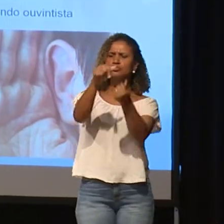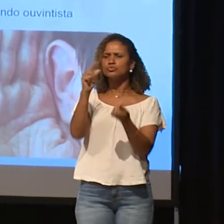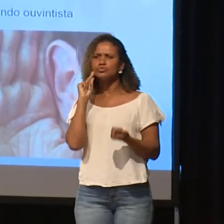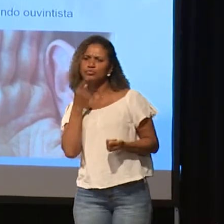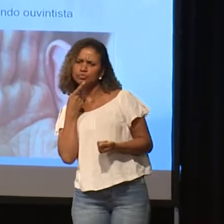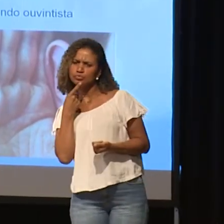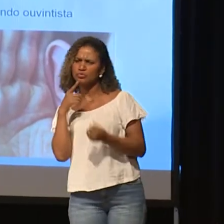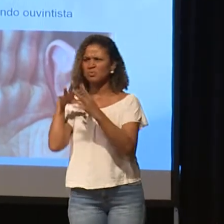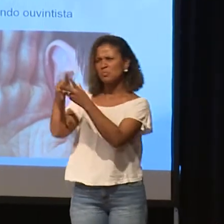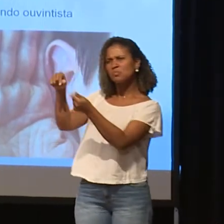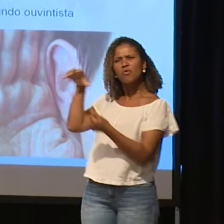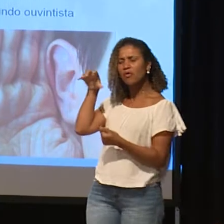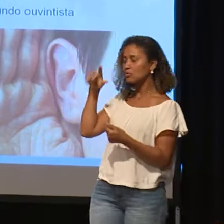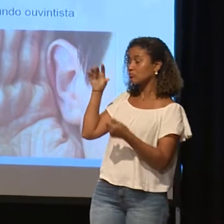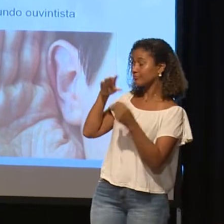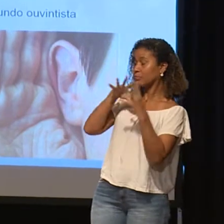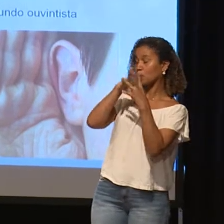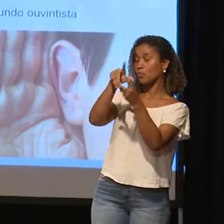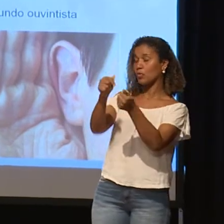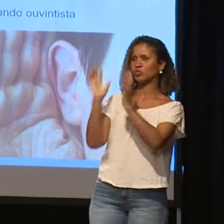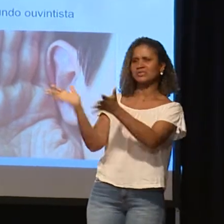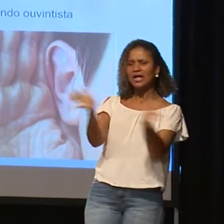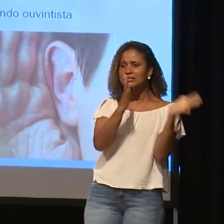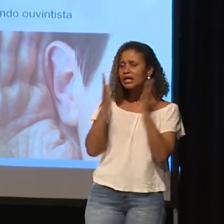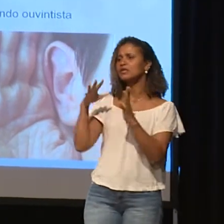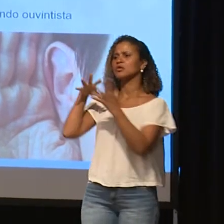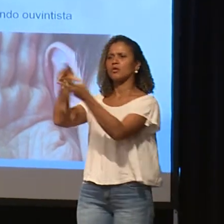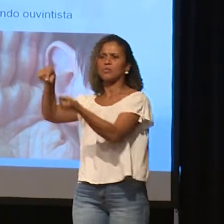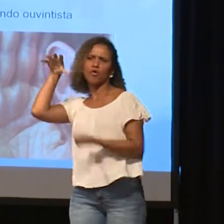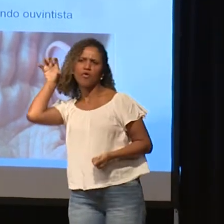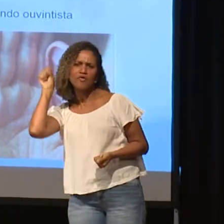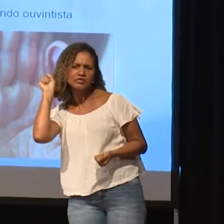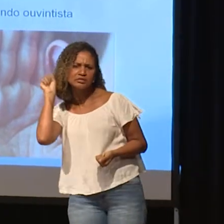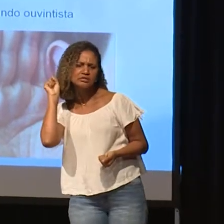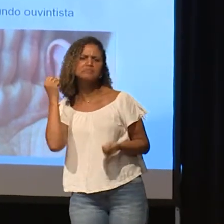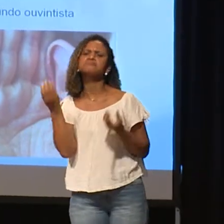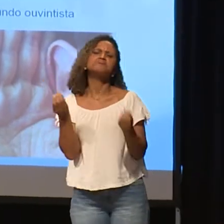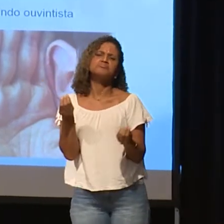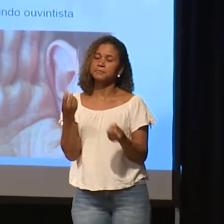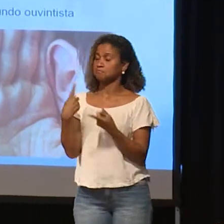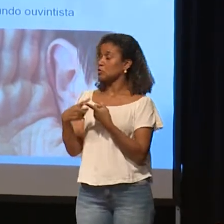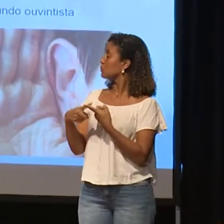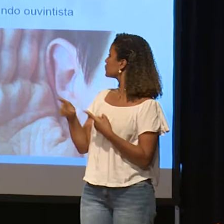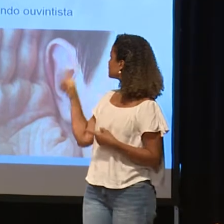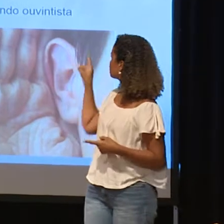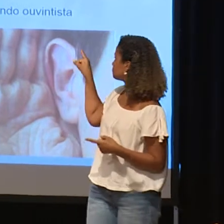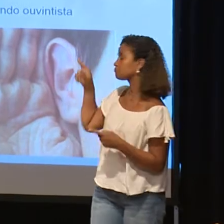Vocês podem perceber que nós temos um mundo sinalizante e um mundo ouvinte. Por que